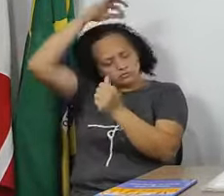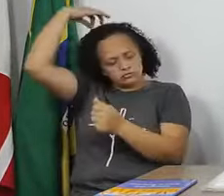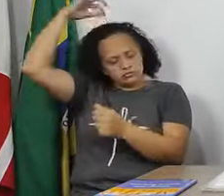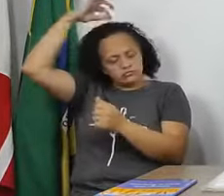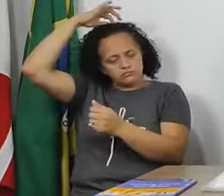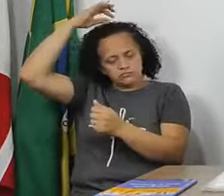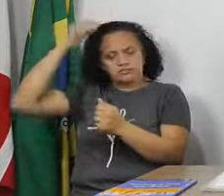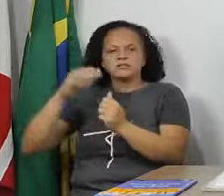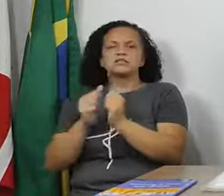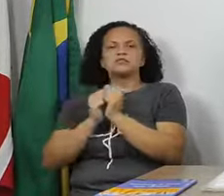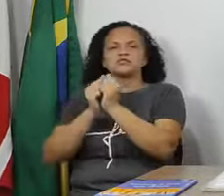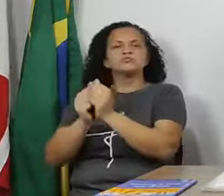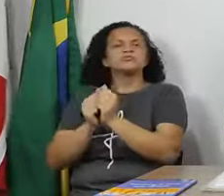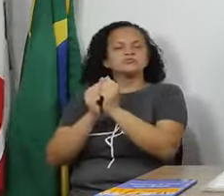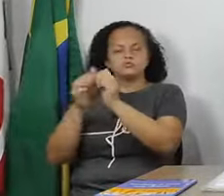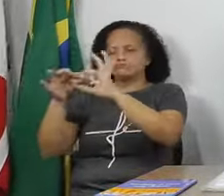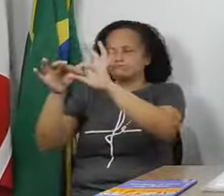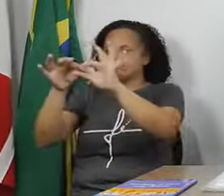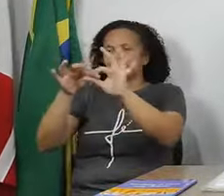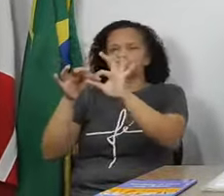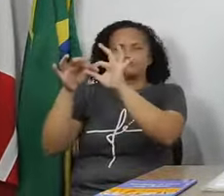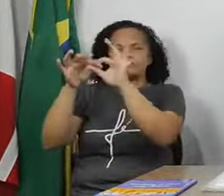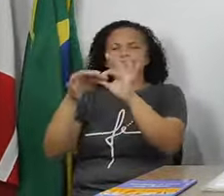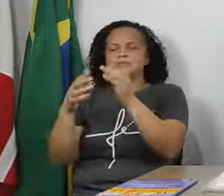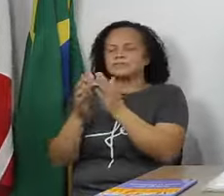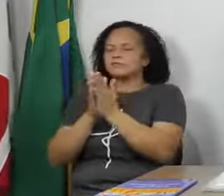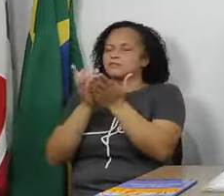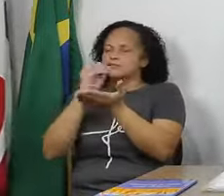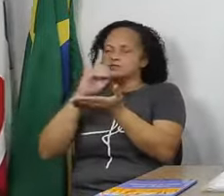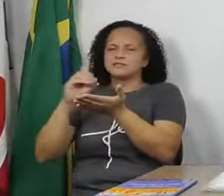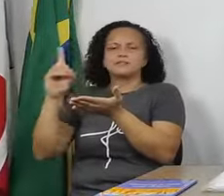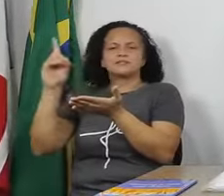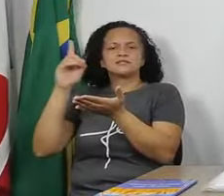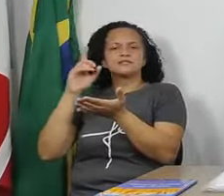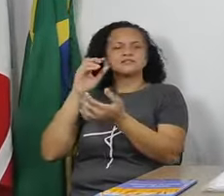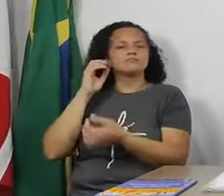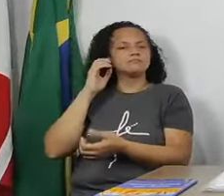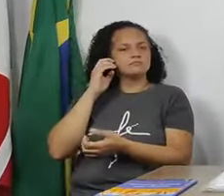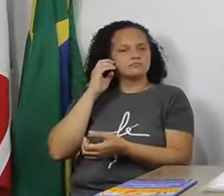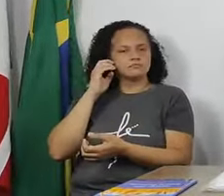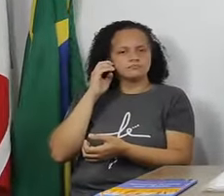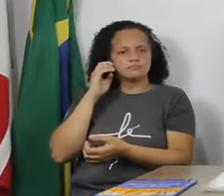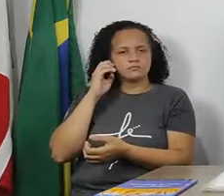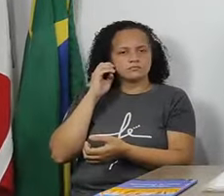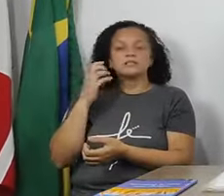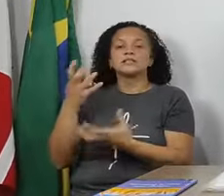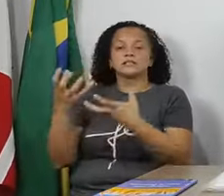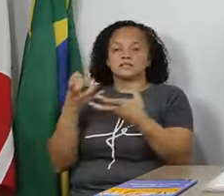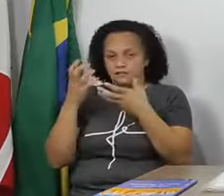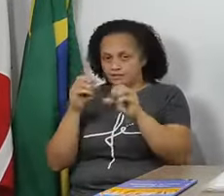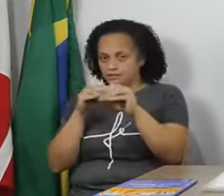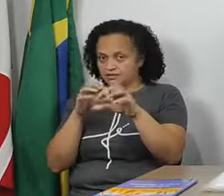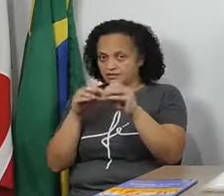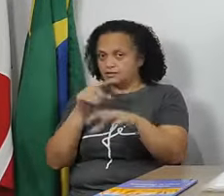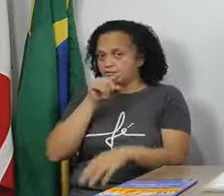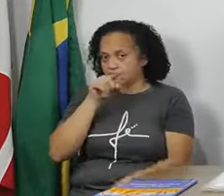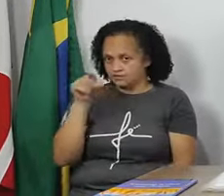Santo, através das leis espirituais da comunhão. E é isso que eu quero ensinar para